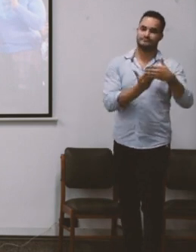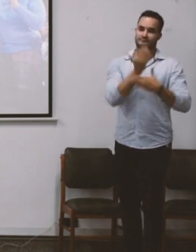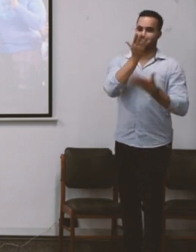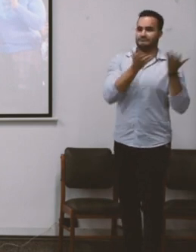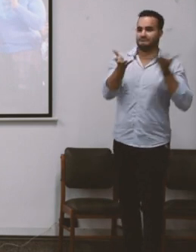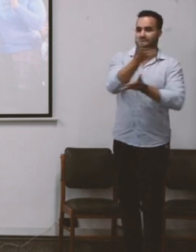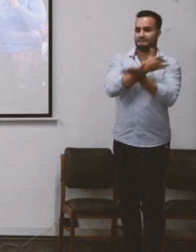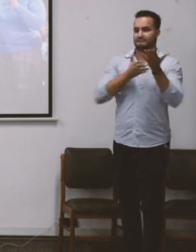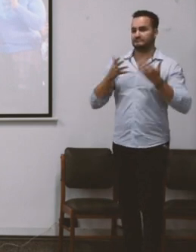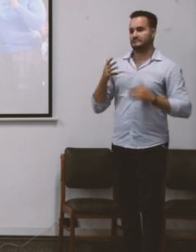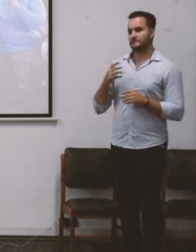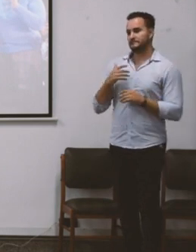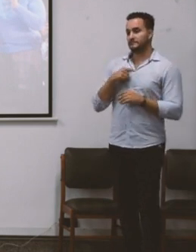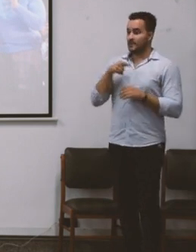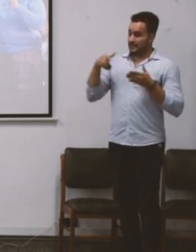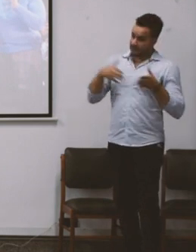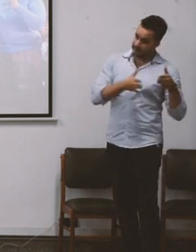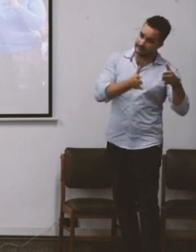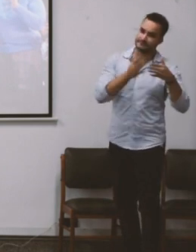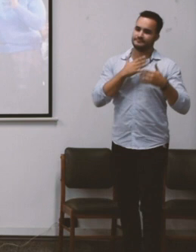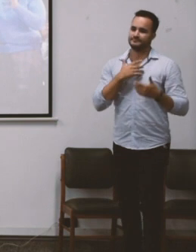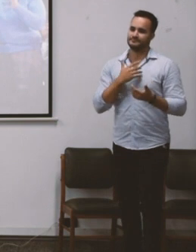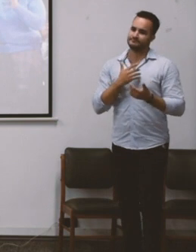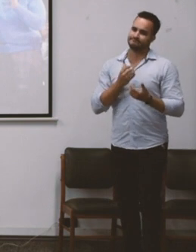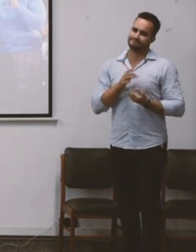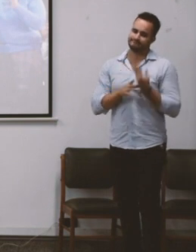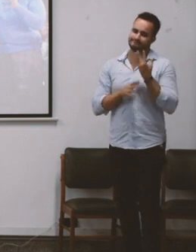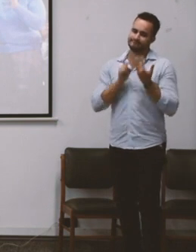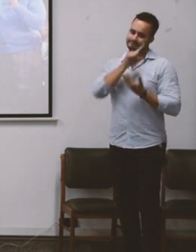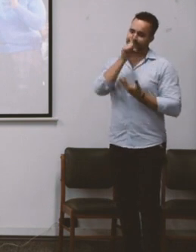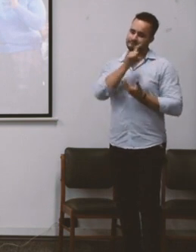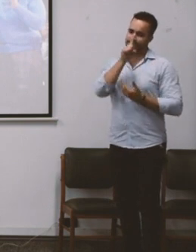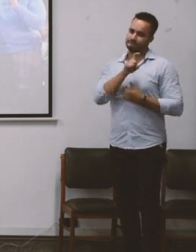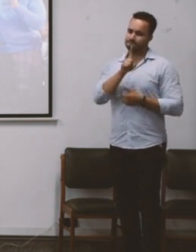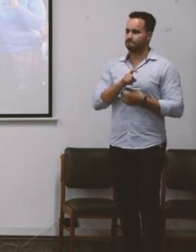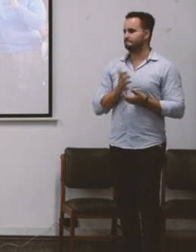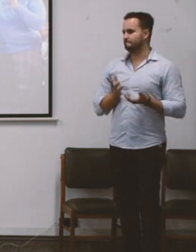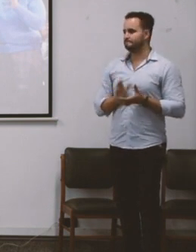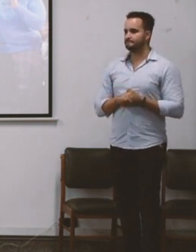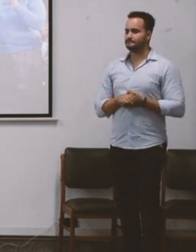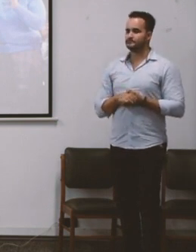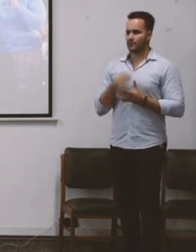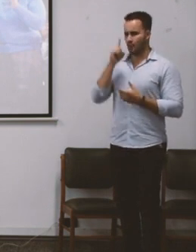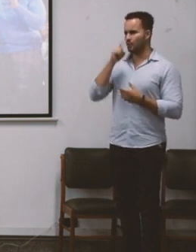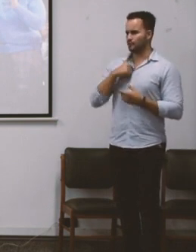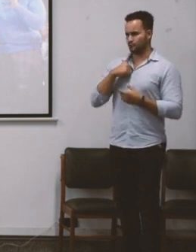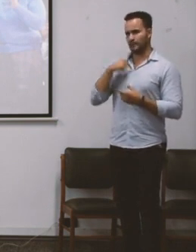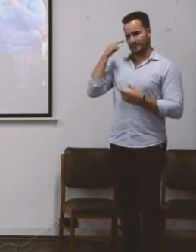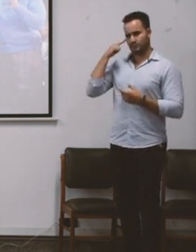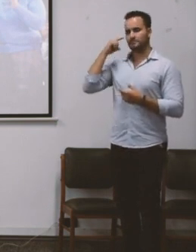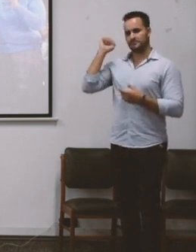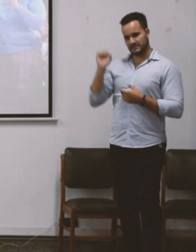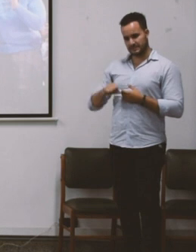pero que igual nos abre preguntas, Jonathan, ¿cierto? Lo único que a mí me parece que es bienvenido es pensar